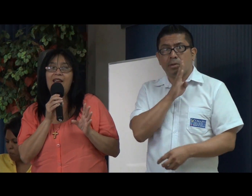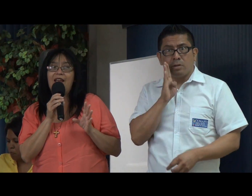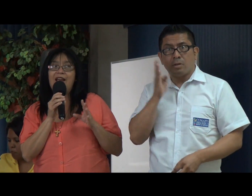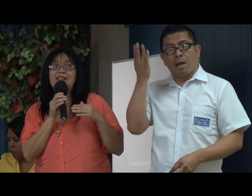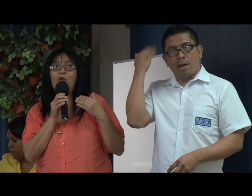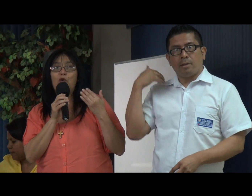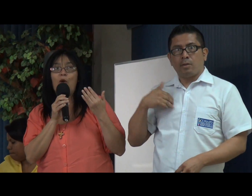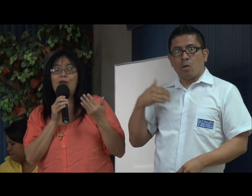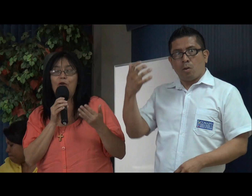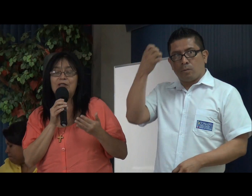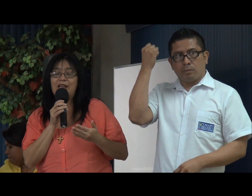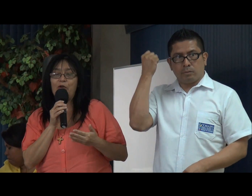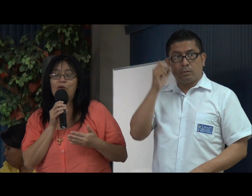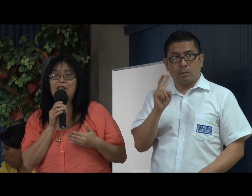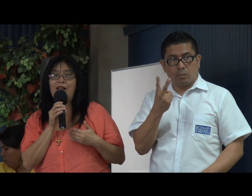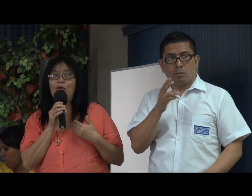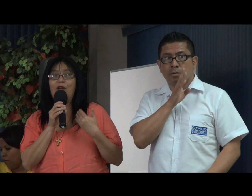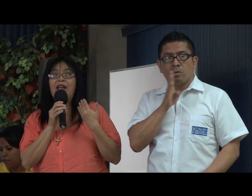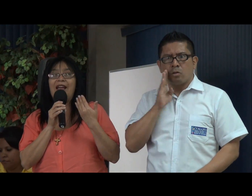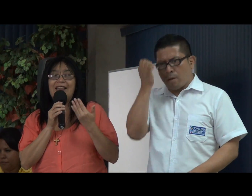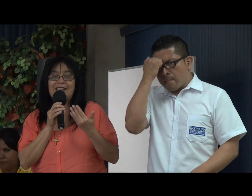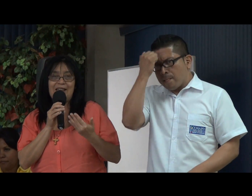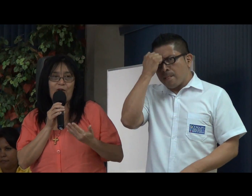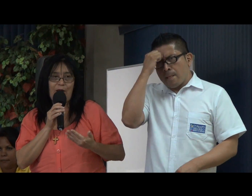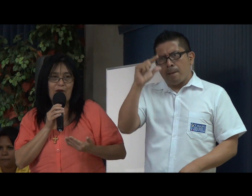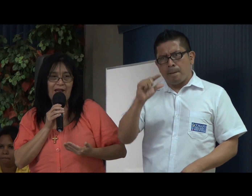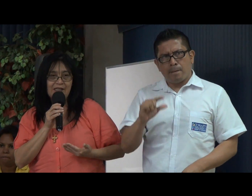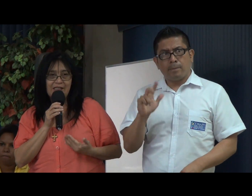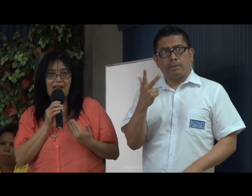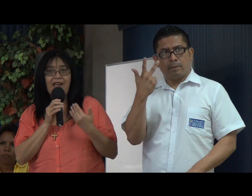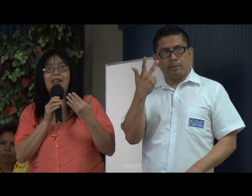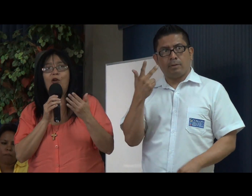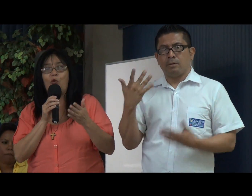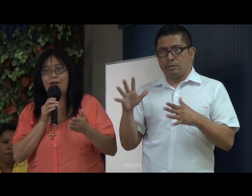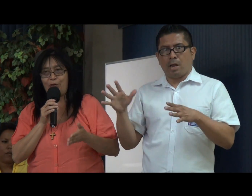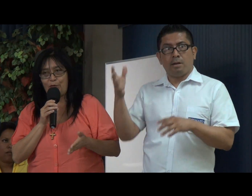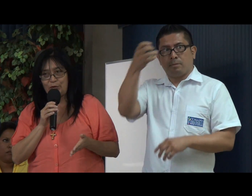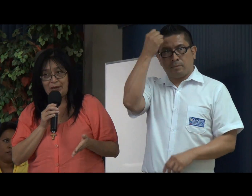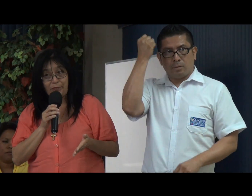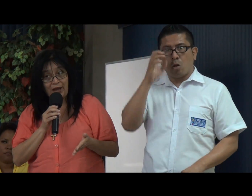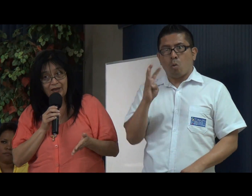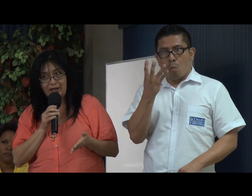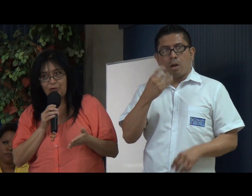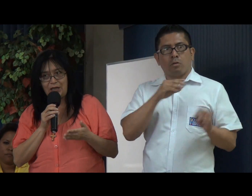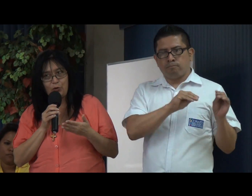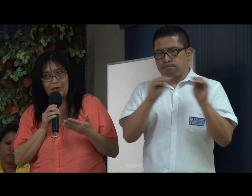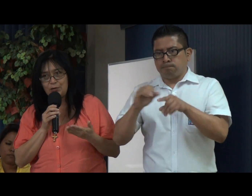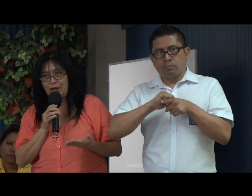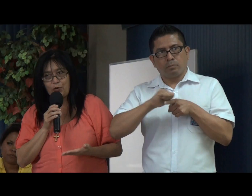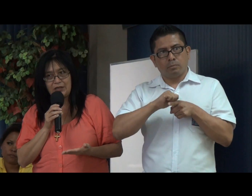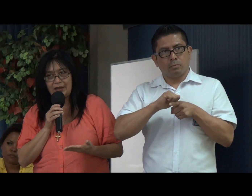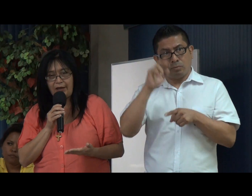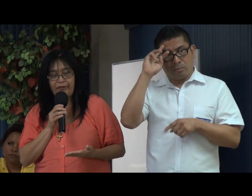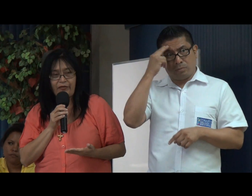el segundo año lo seguí conociendo, el tercero me lo agencié y el cuarto lo puse en práctica. O sea, no es una cosa tan